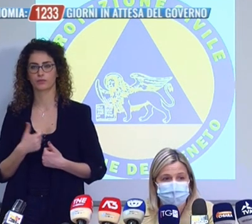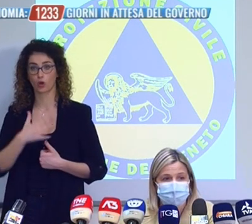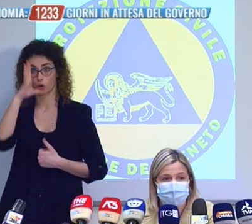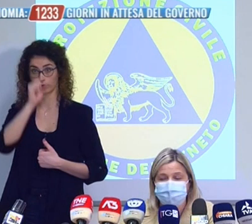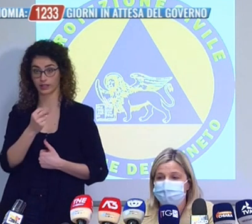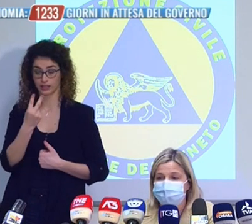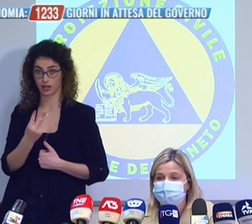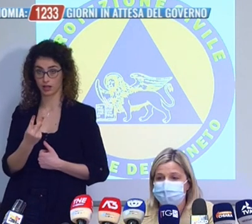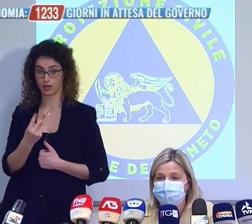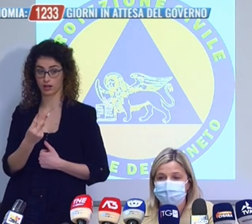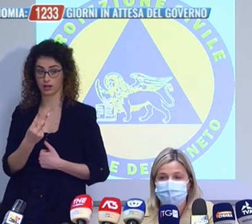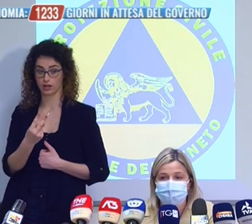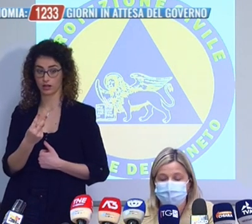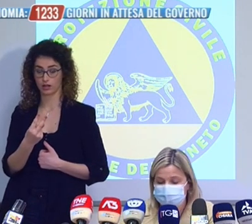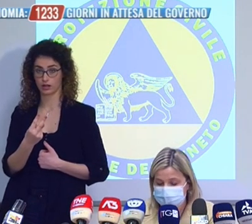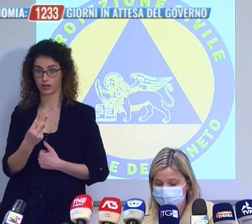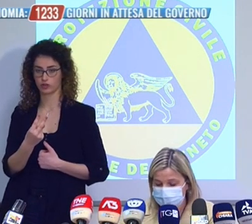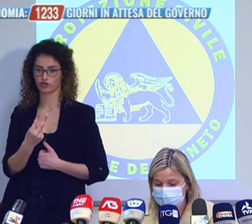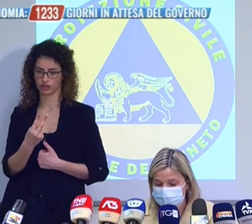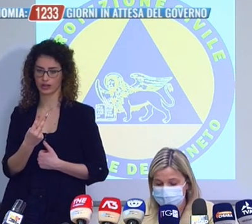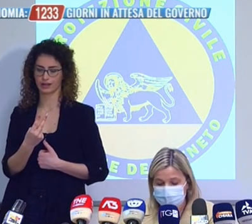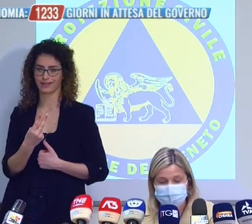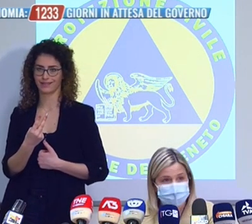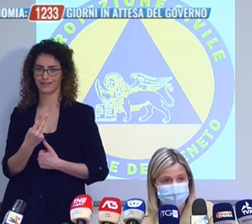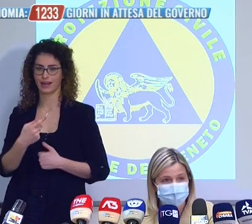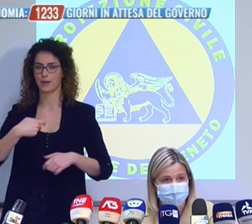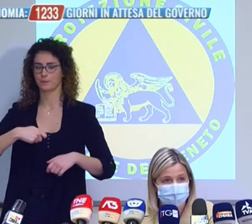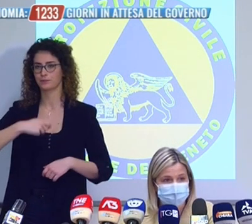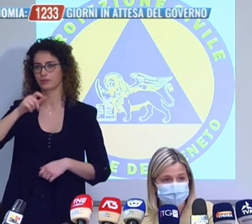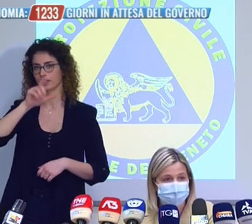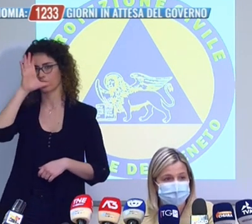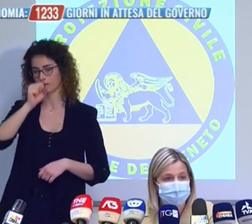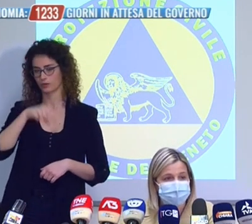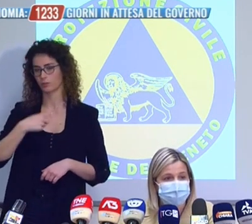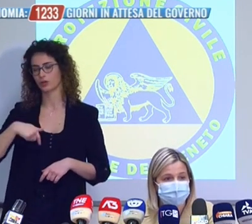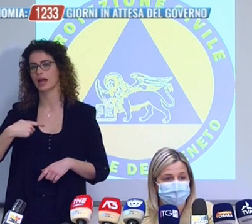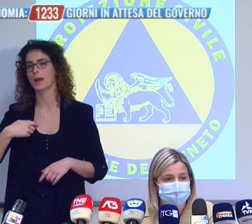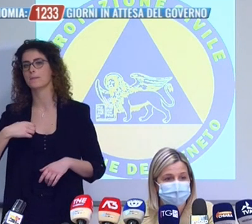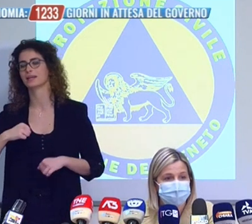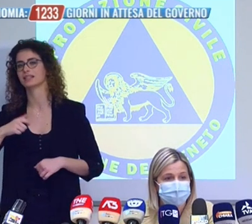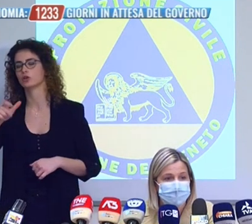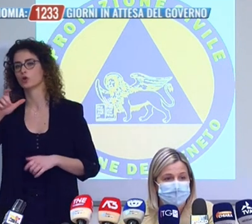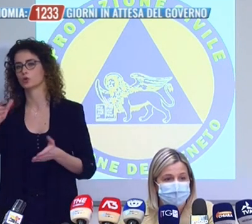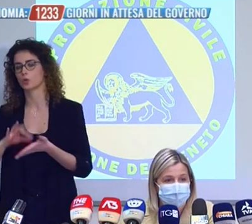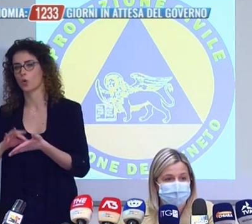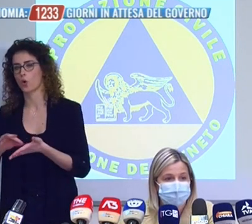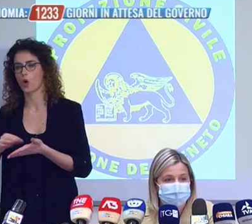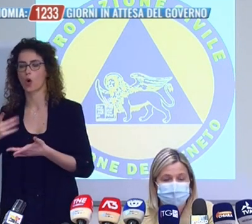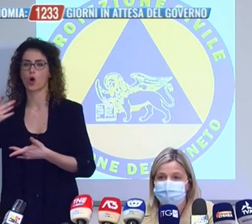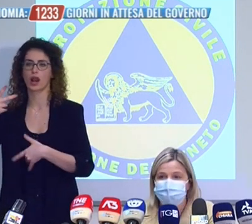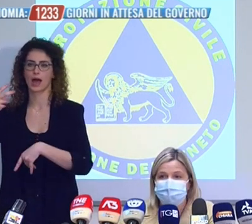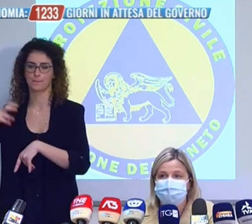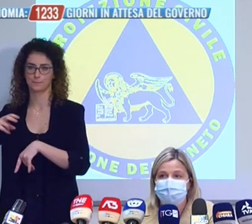università, quindi ho già parlato con i due rettori e con i due presidi delle due scuole di medicina, proprio per